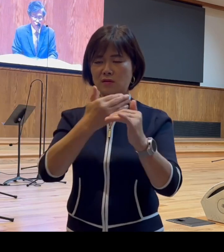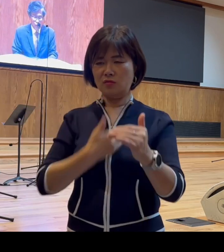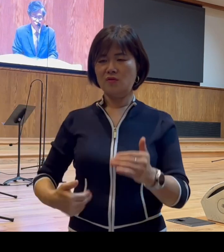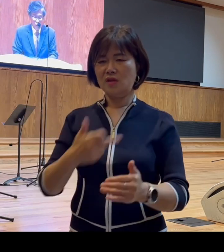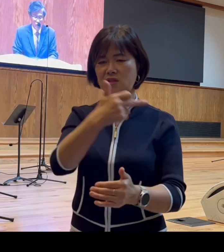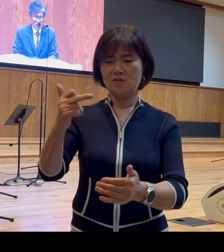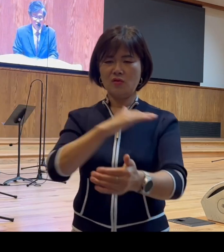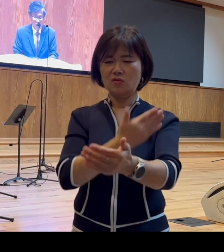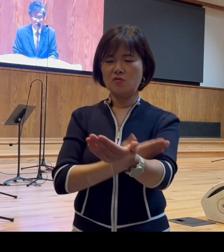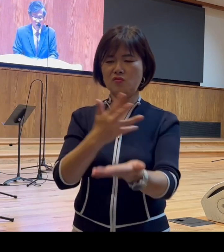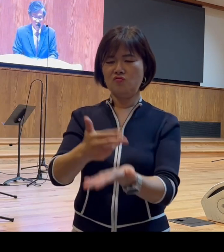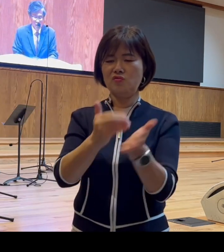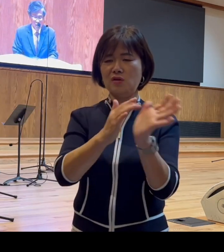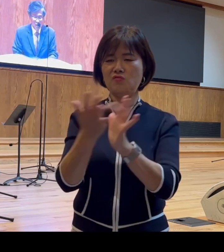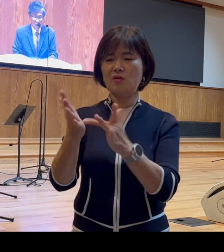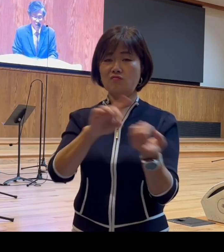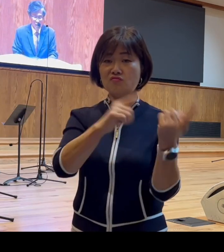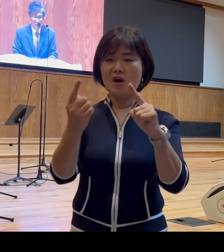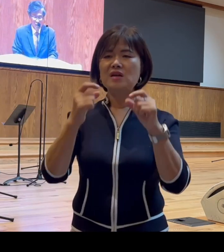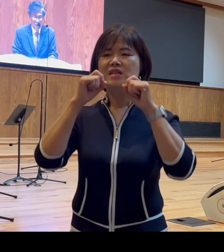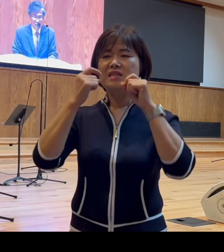주 예수의 부활을 증언하니